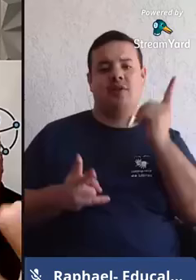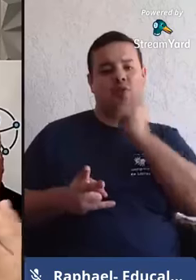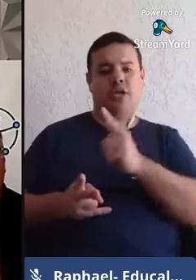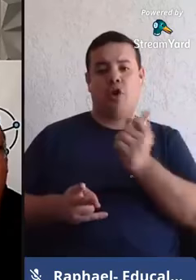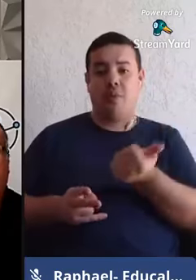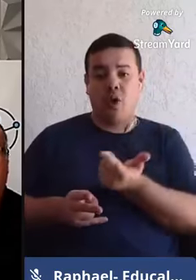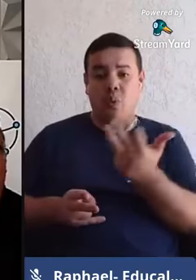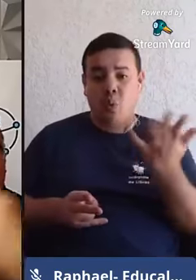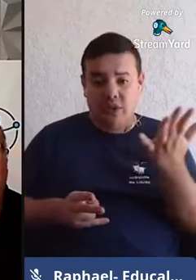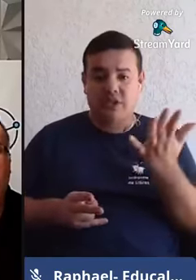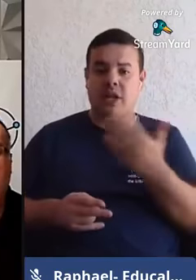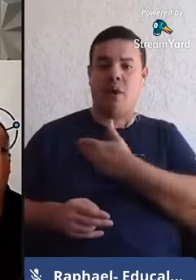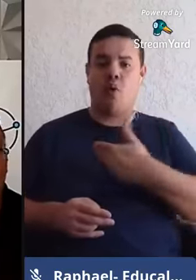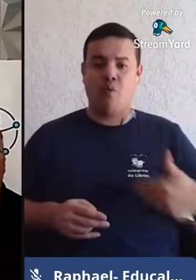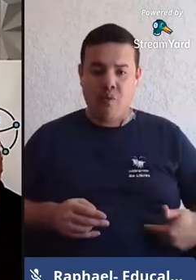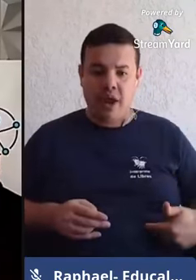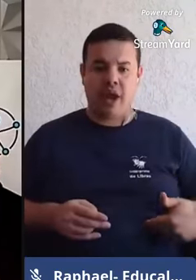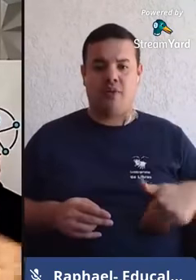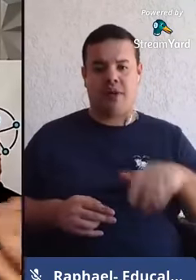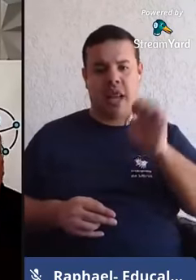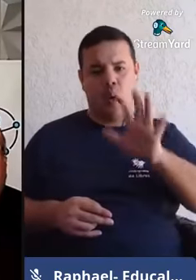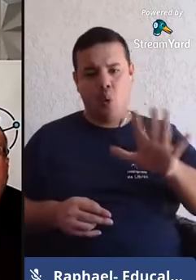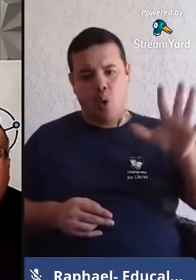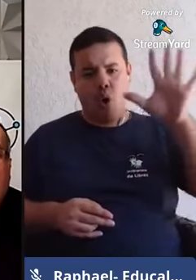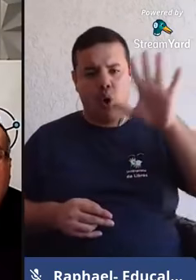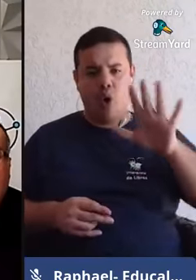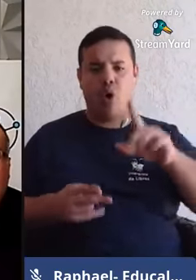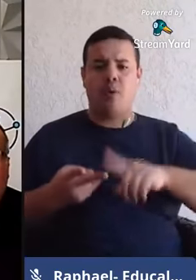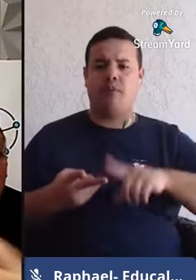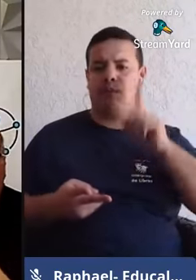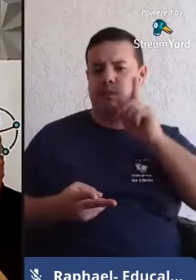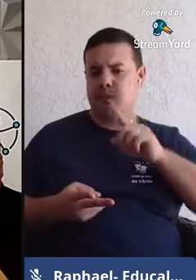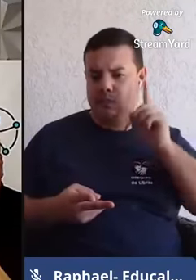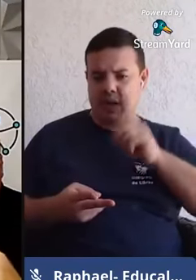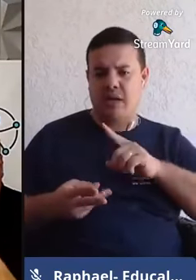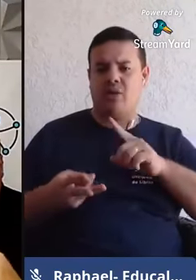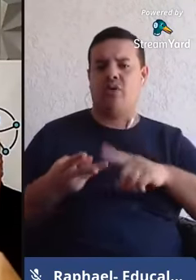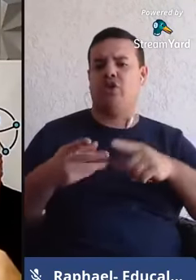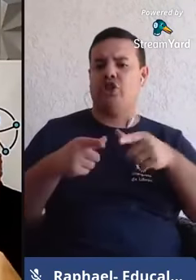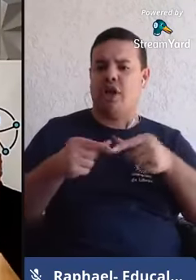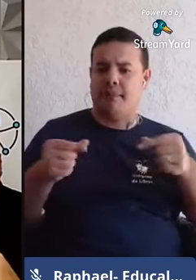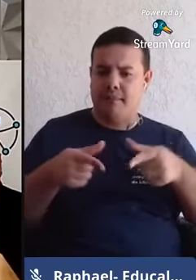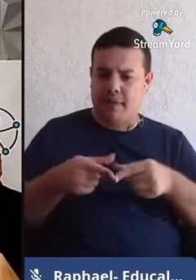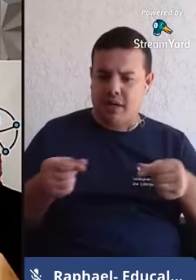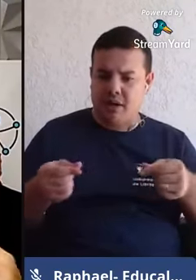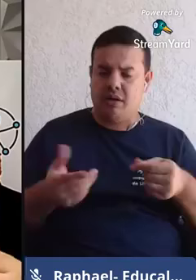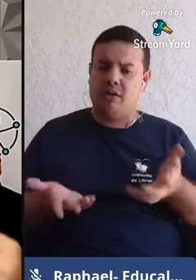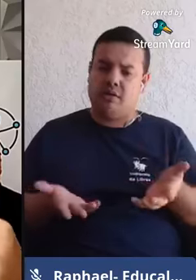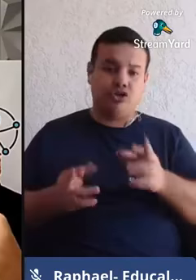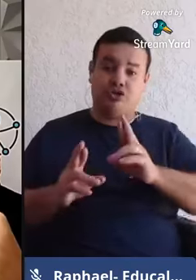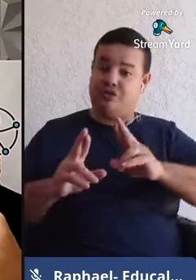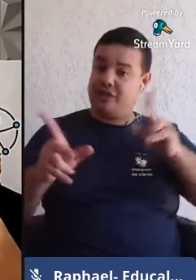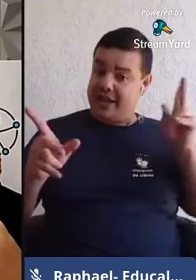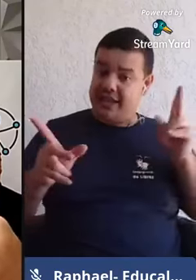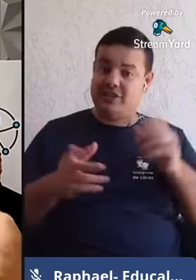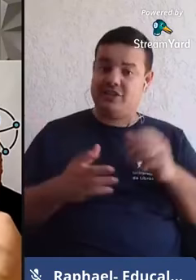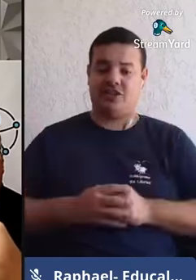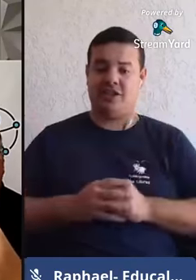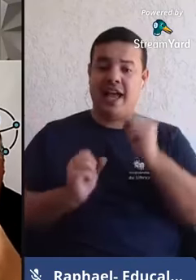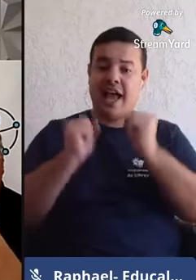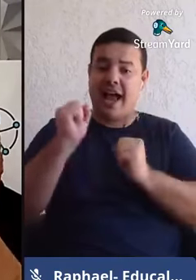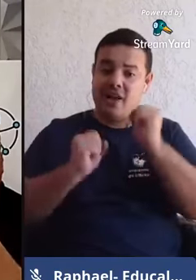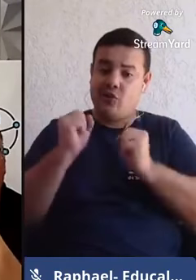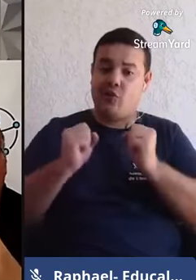para governo, como é feita na Europa, Estados Unidos, Japão, era diferente. Hoje, essas indústrias têm que disputar, como, por